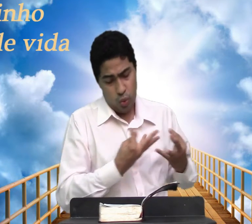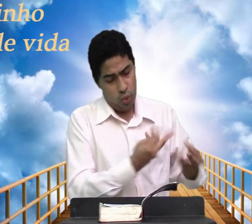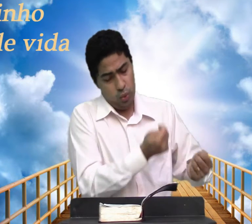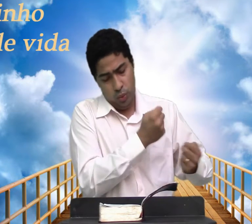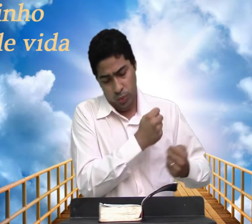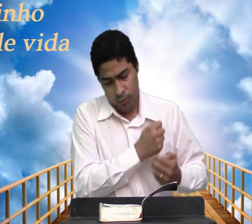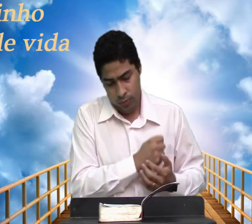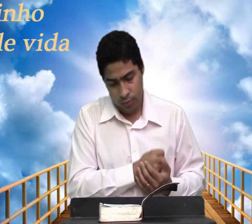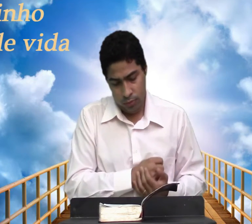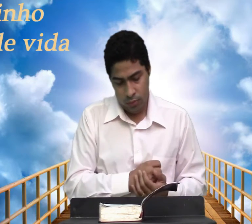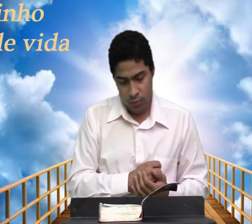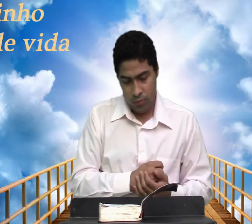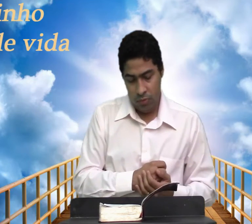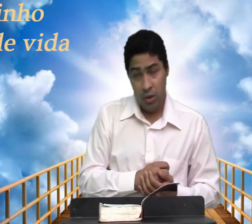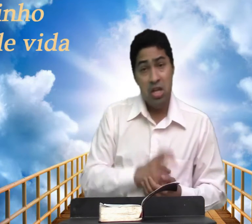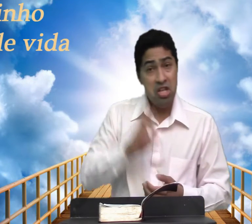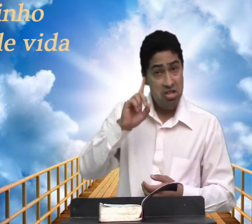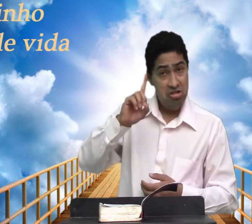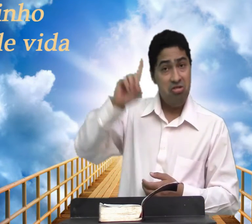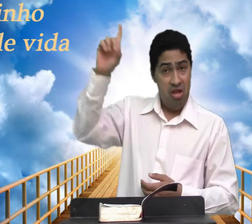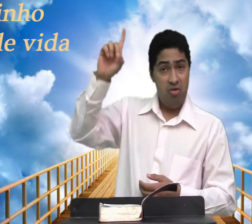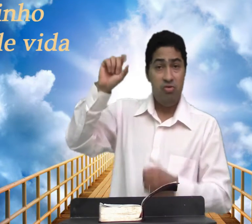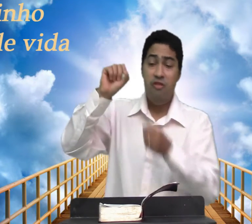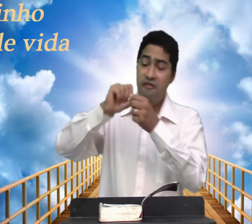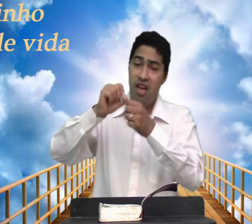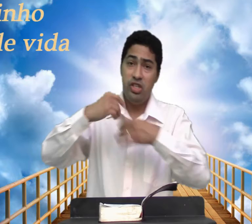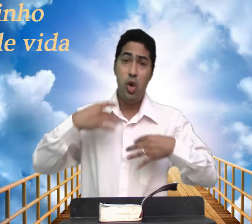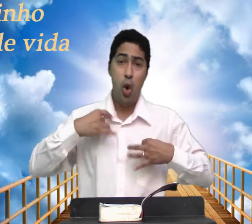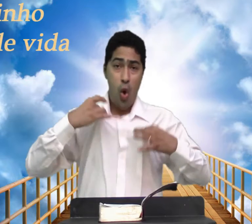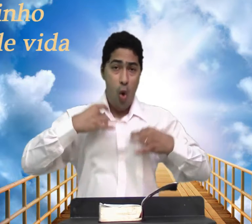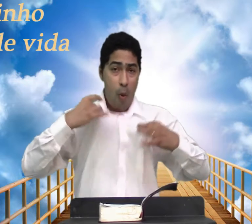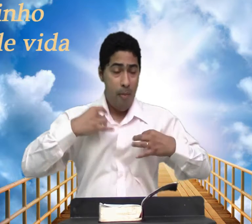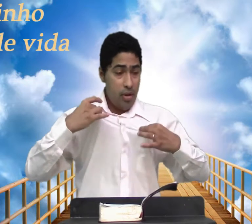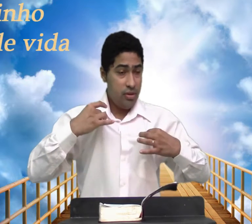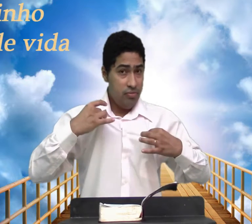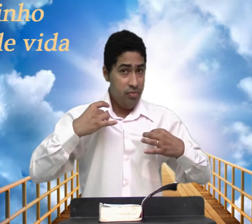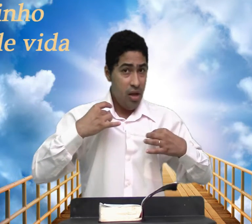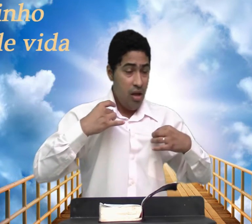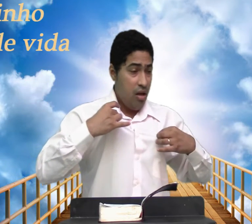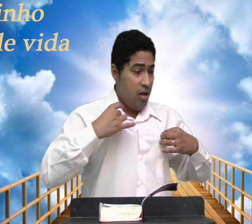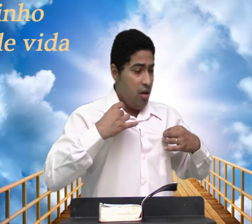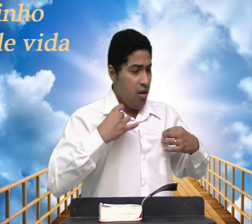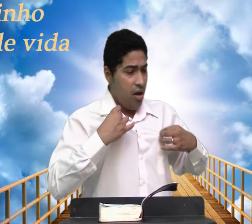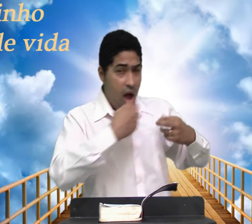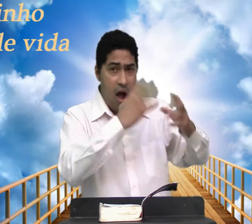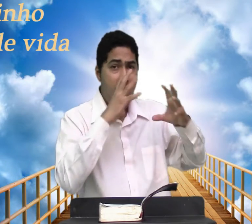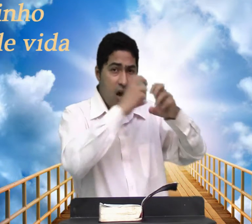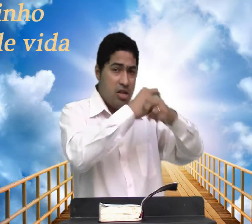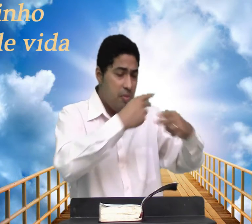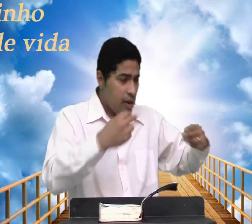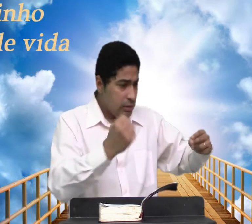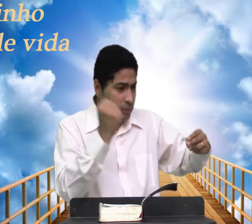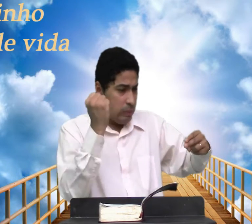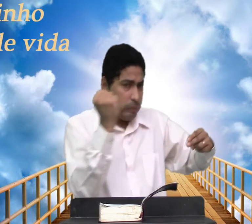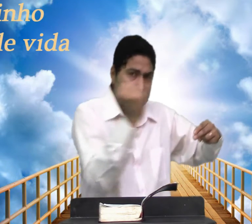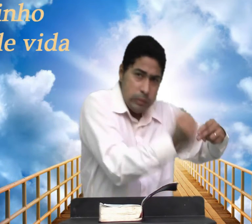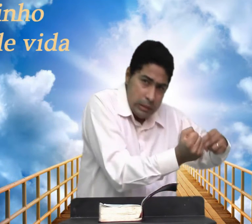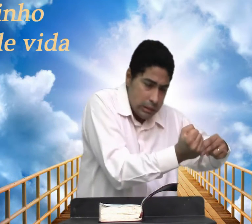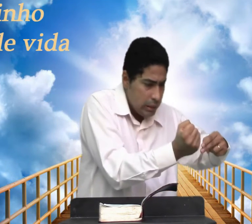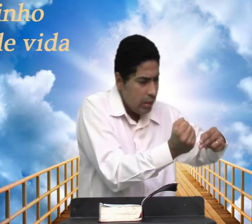E Deus, então, ele faz algo por esses homens. Ele mata alguns animais, pega a